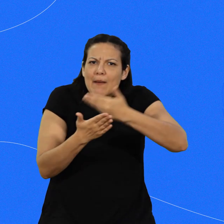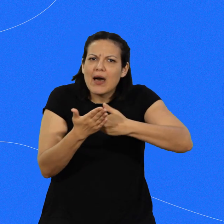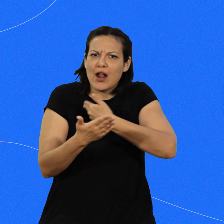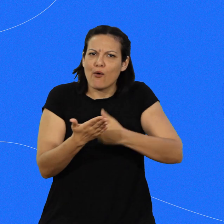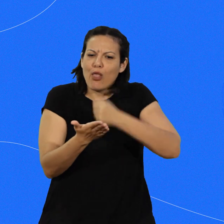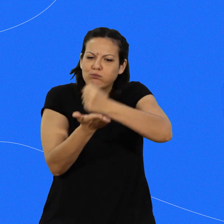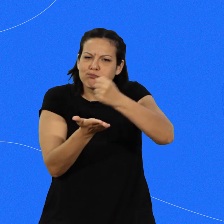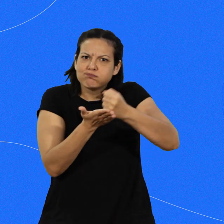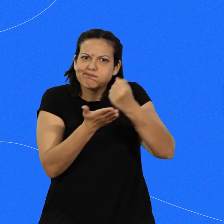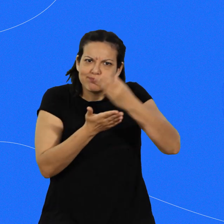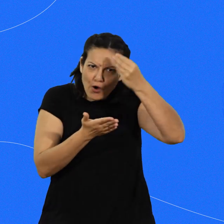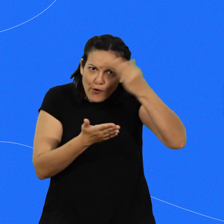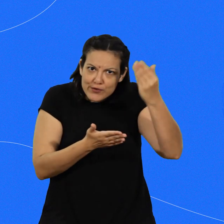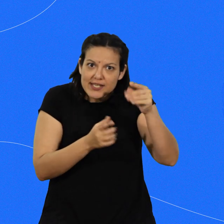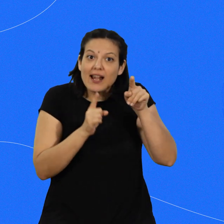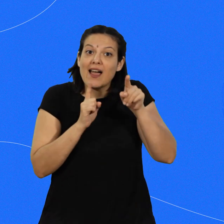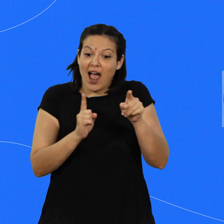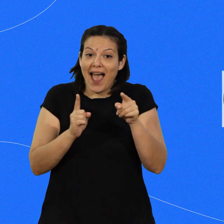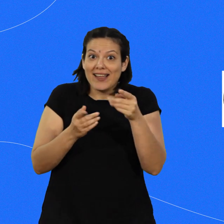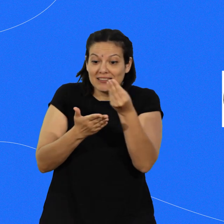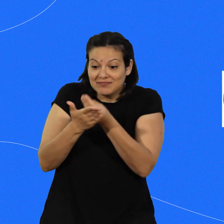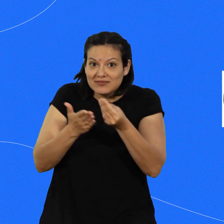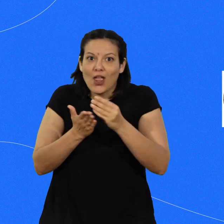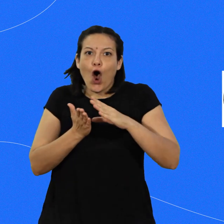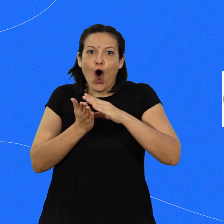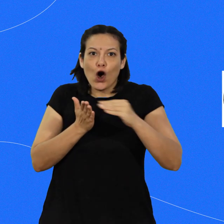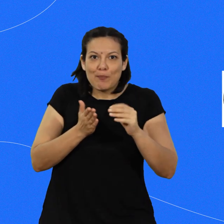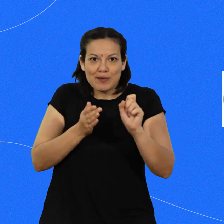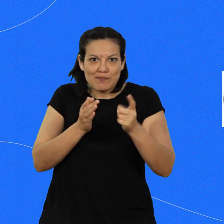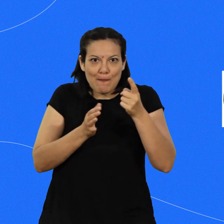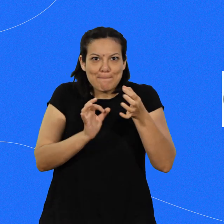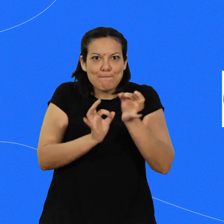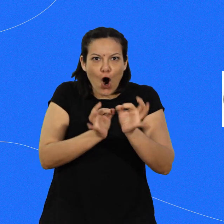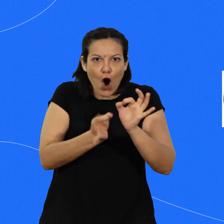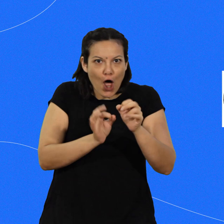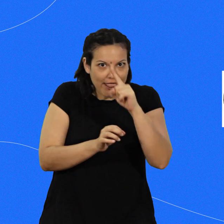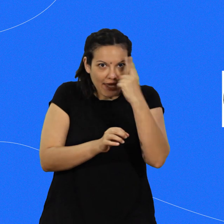gobierno, y que además serviría para acuñar la primera moneda nacional.